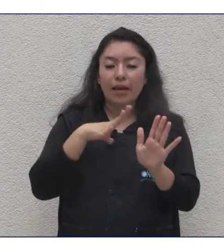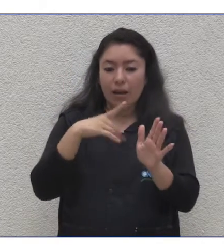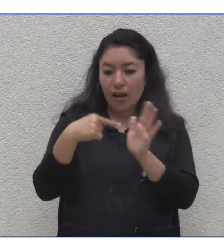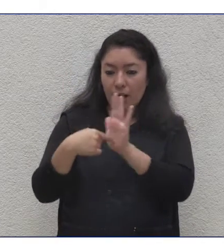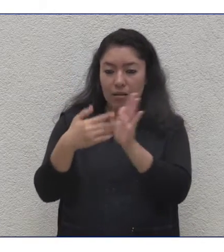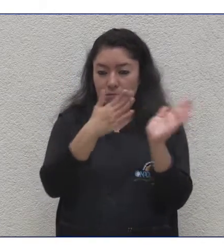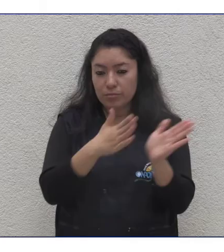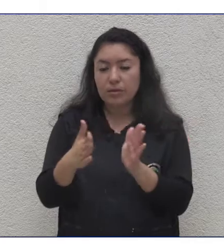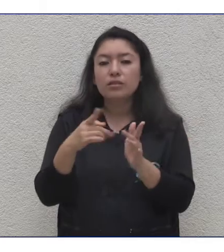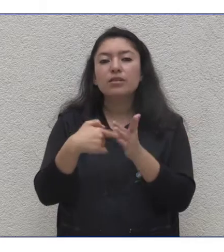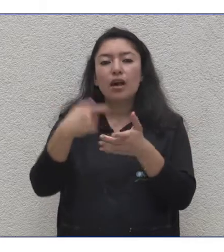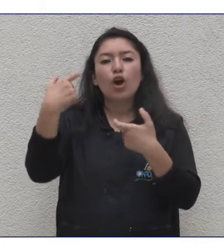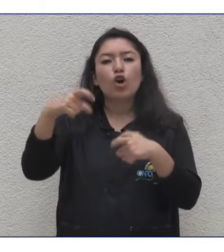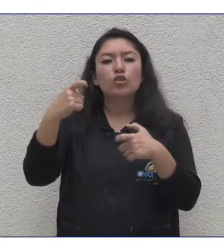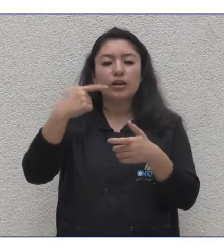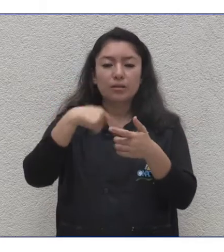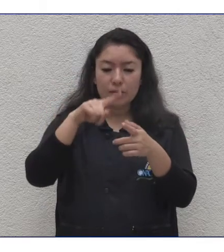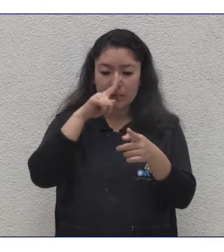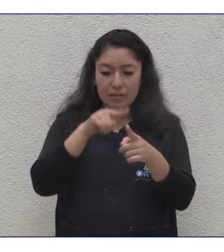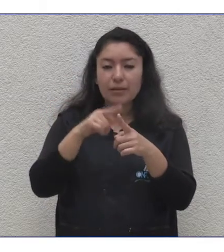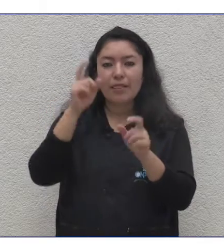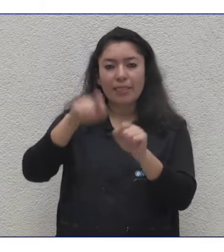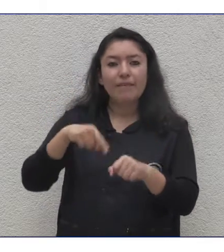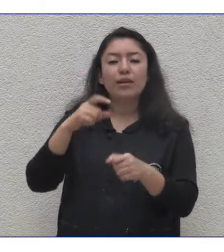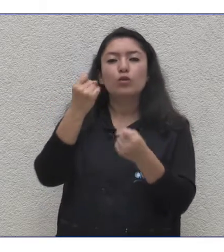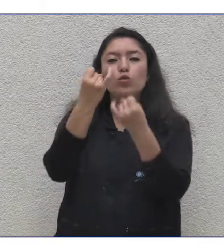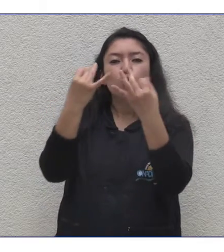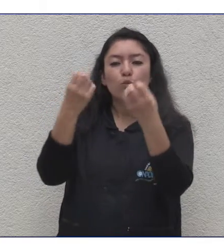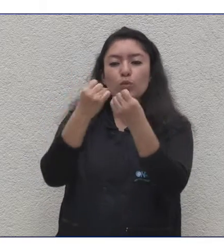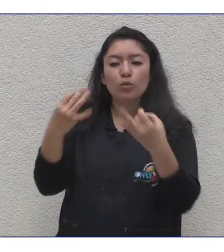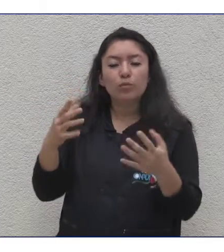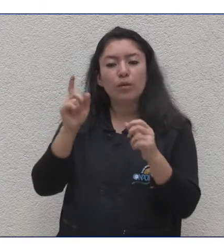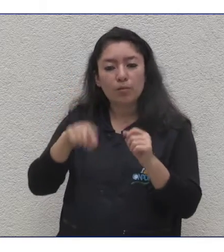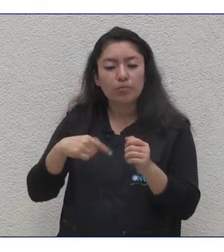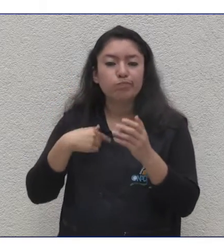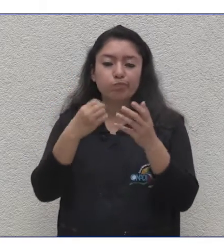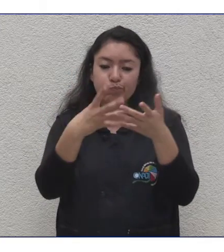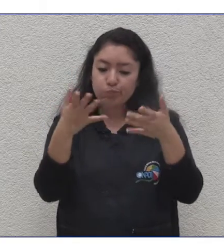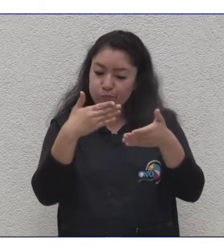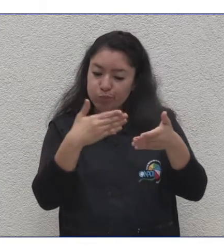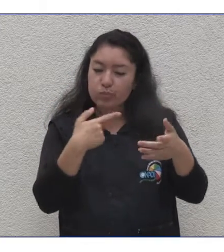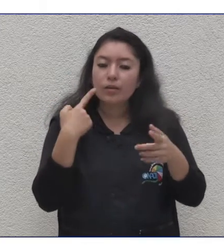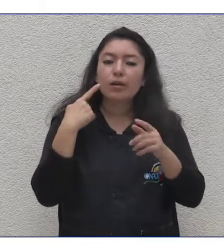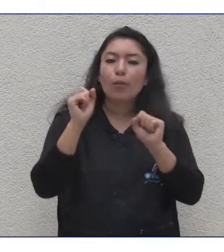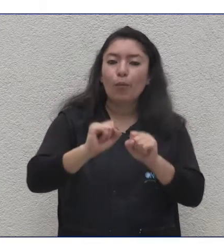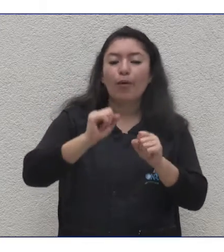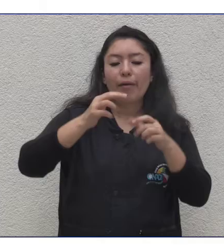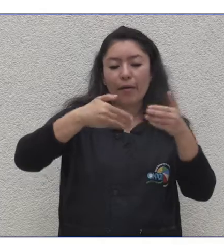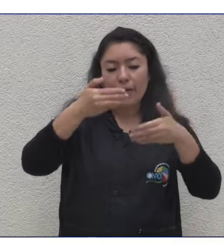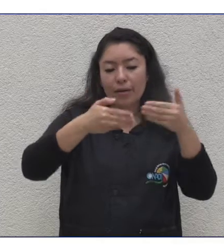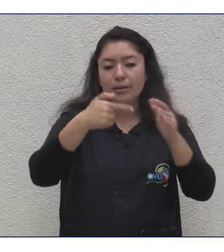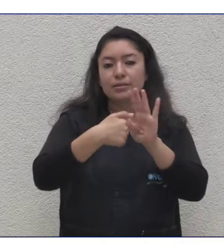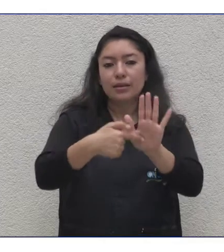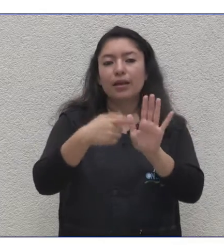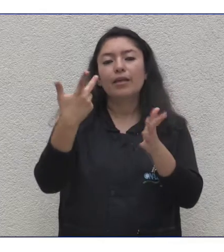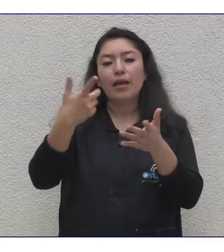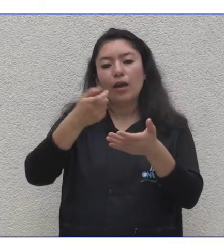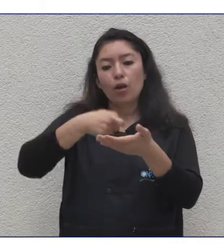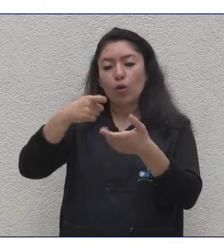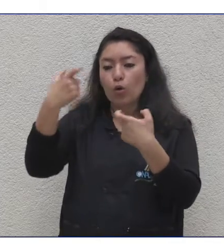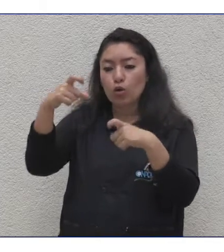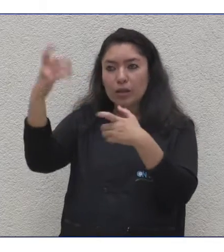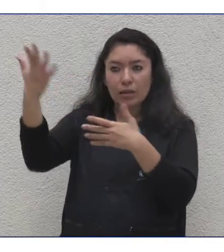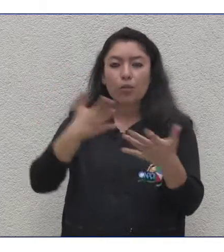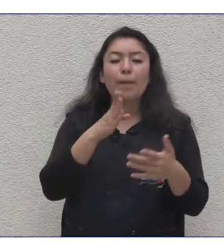y sus contratos respectivos, identificando el número de operación correspondiente a los sistemas electrónicos de registro de contrataciones de